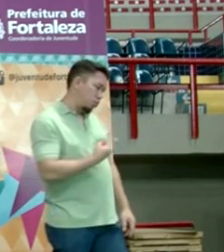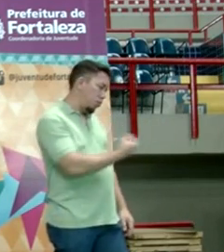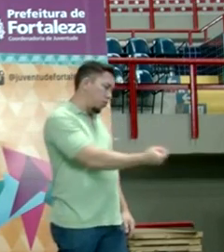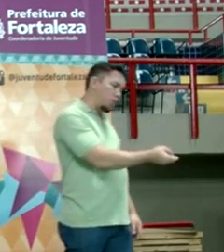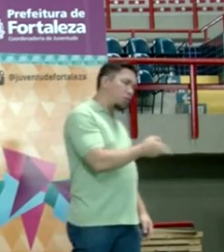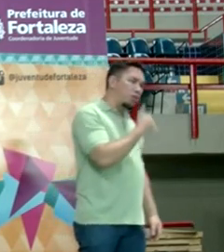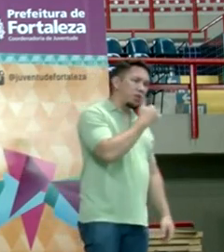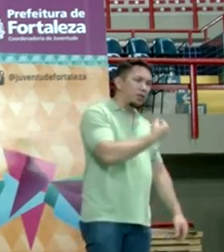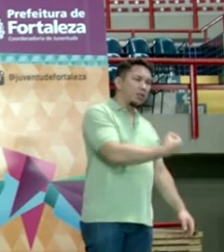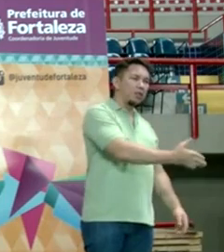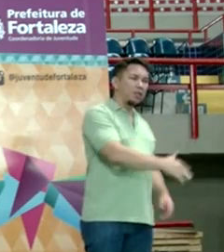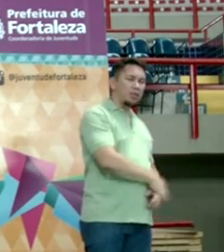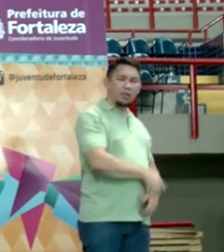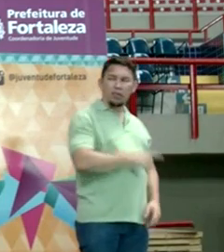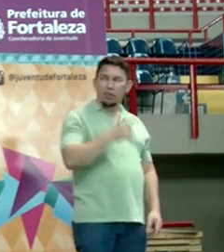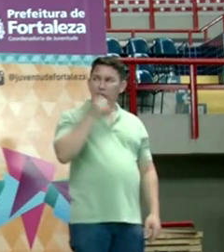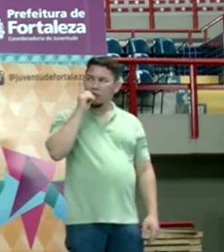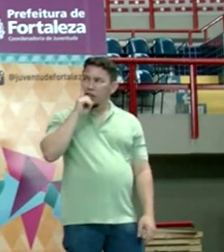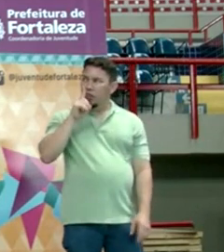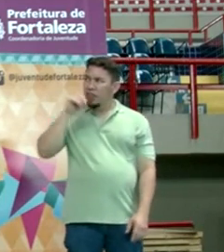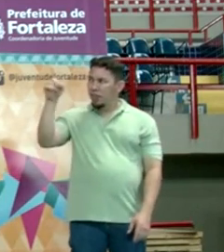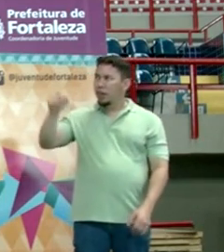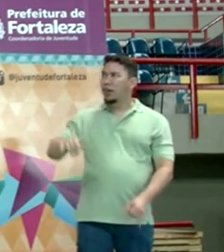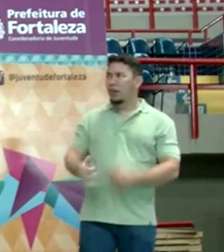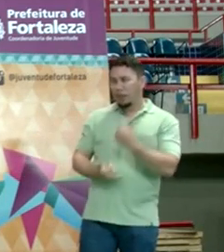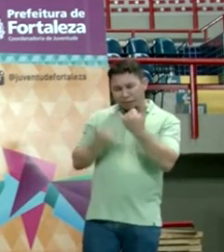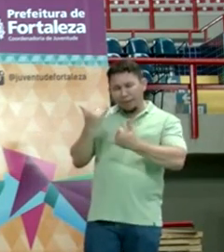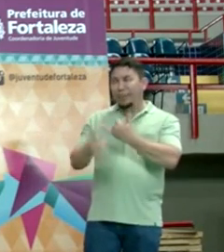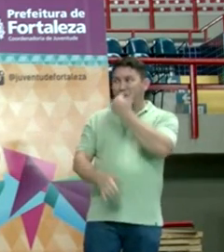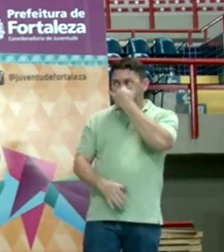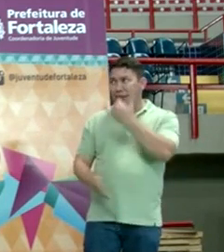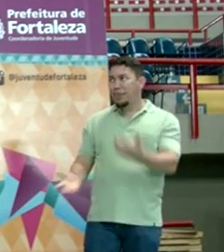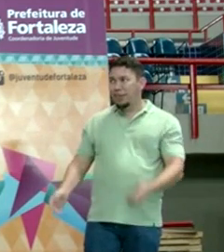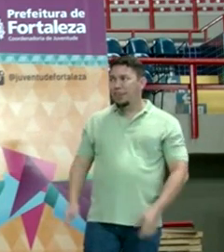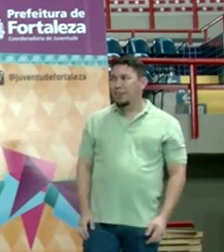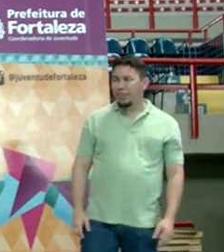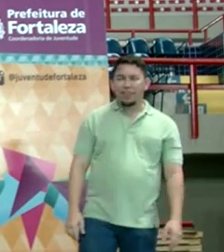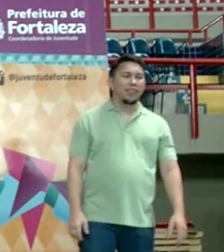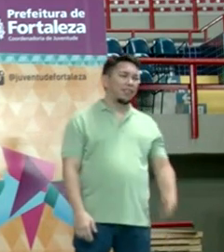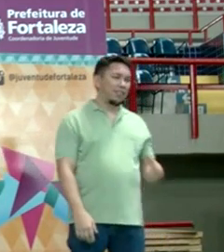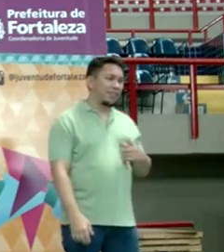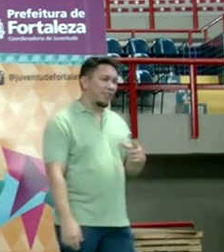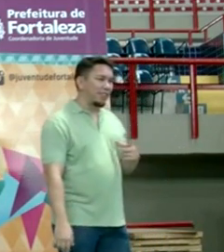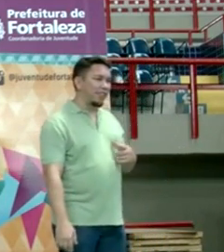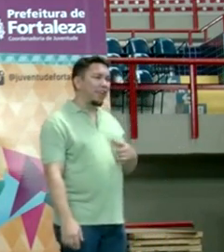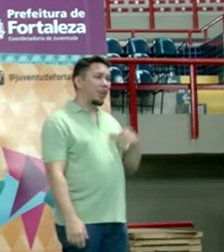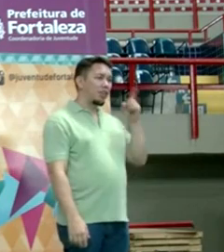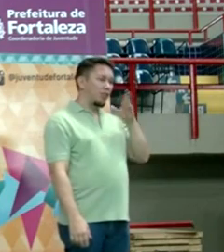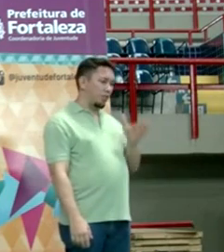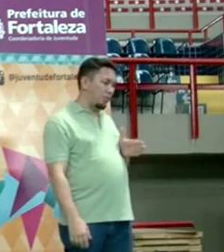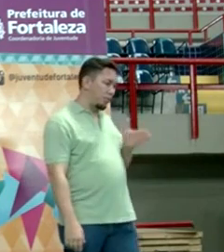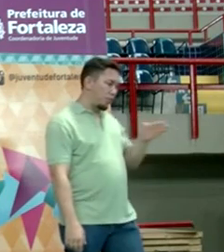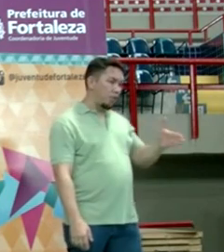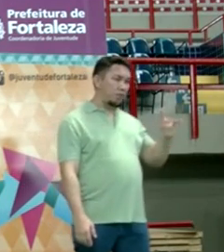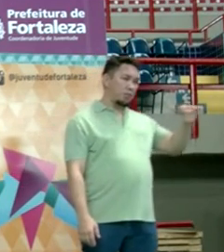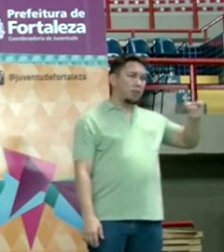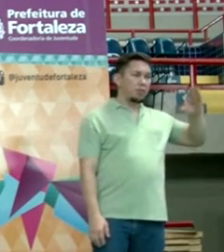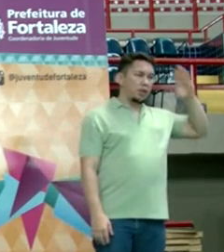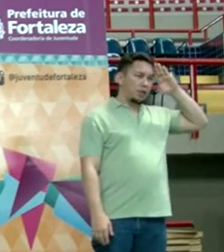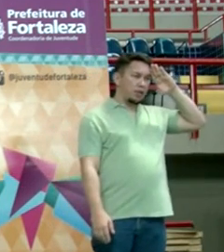forneço aos americanos. Tá frescando, né? Os americanos invadiram Cuba para matar Fidel. Se eu te disser que eles